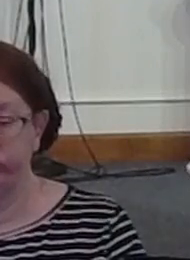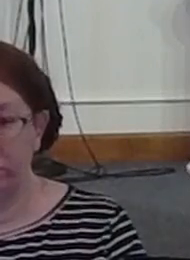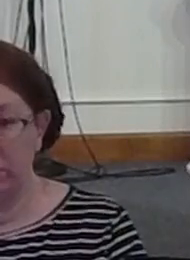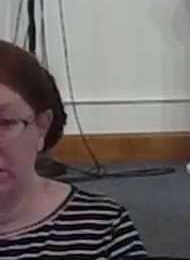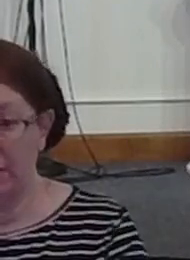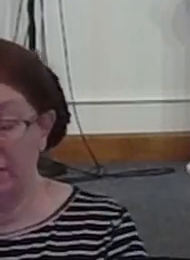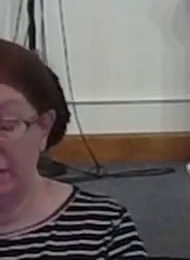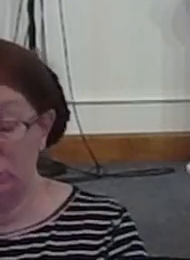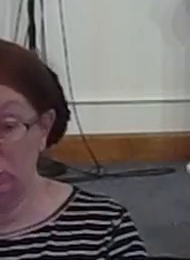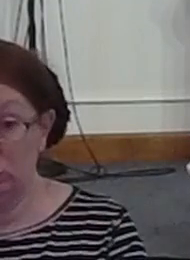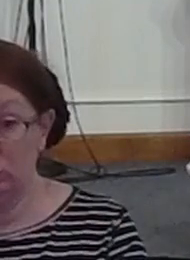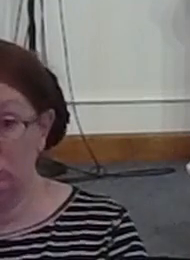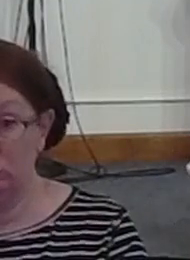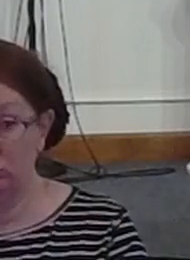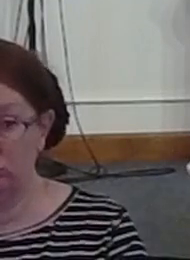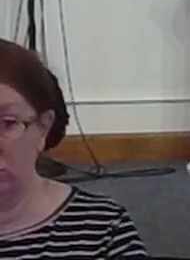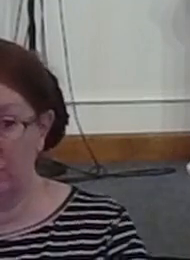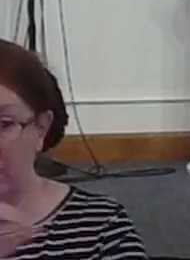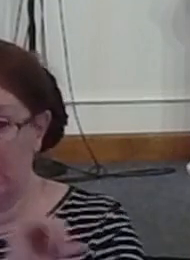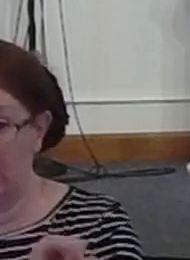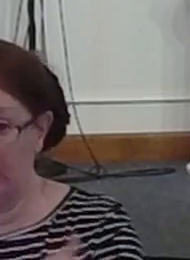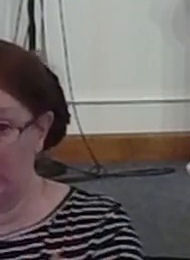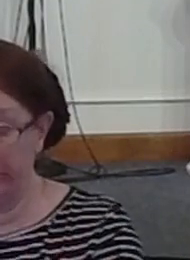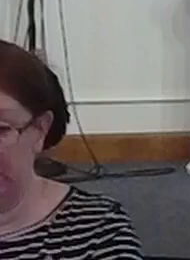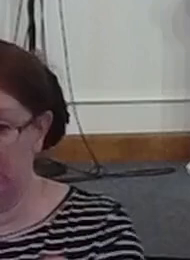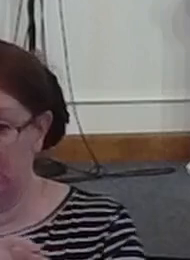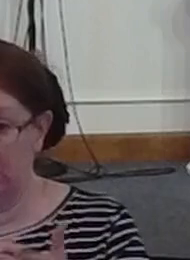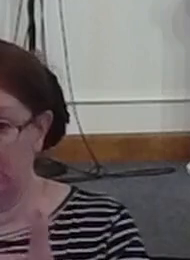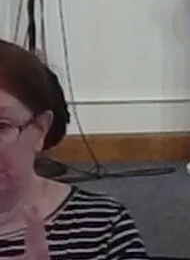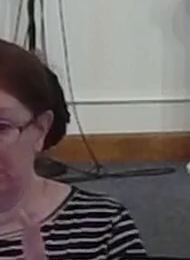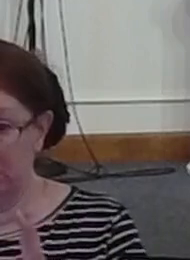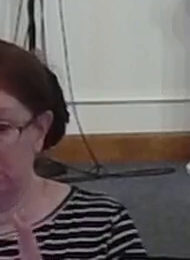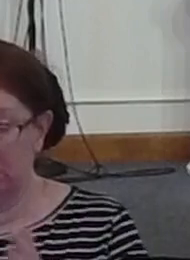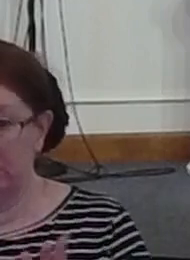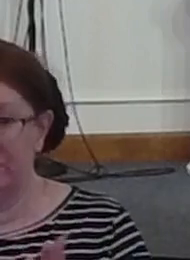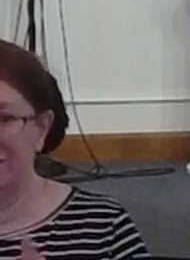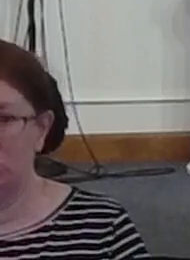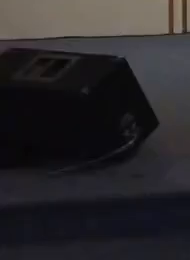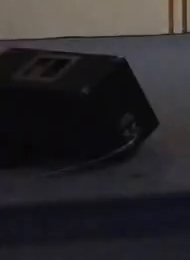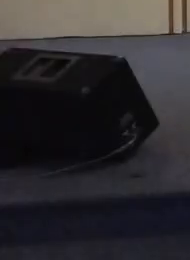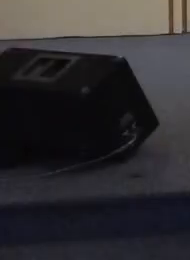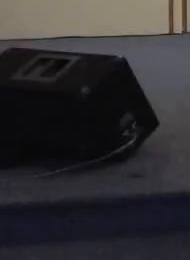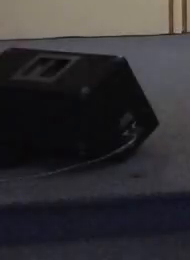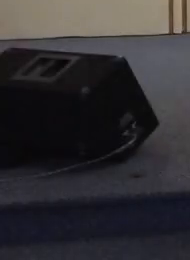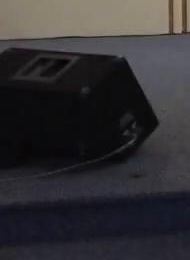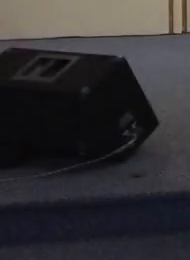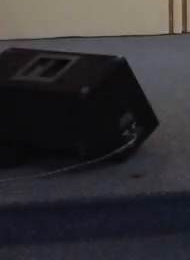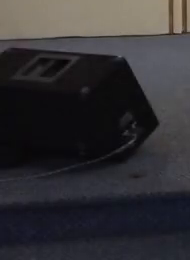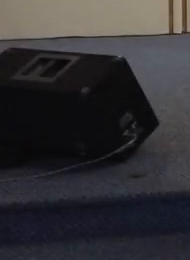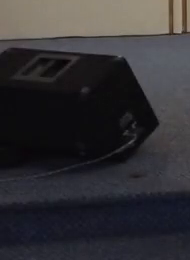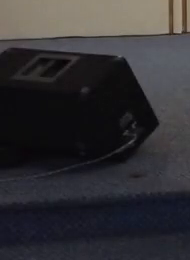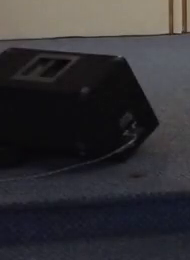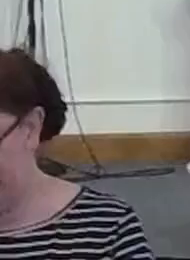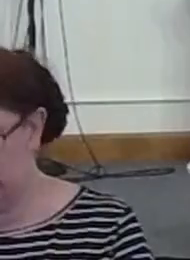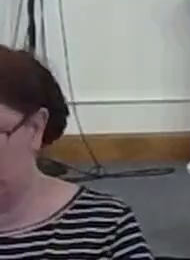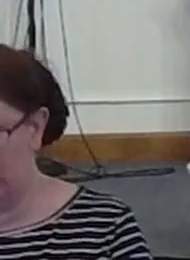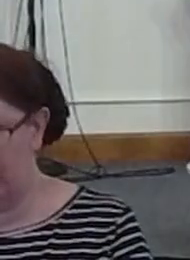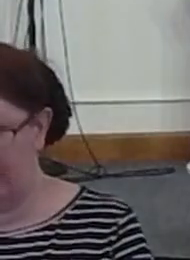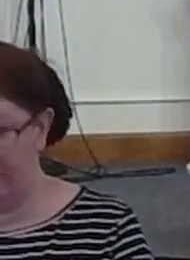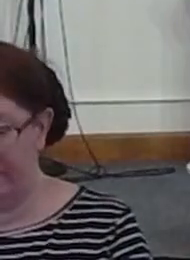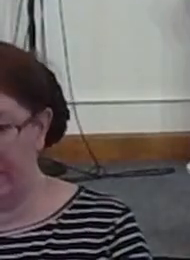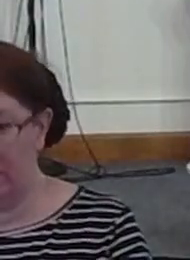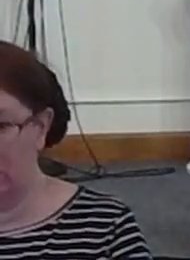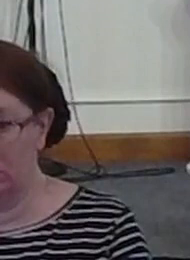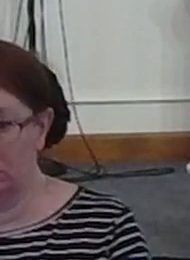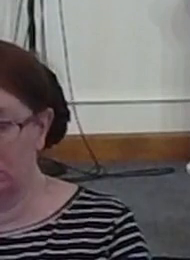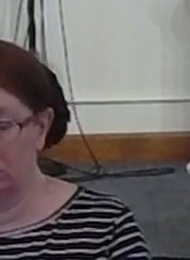gritó, consumado es, todo el infierno se estremeció y tembló. Sabía que era su autoridad la que estaba acabada.